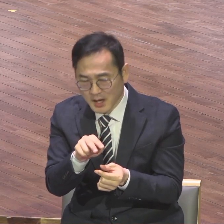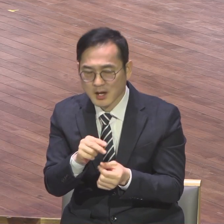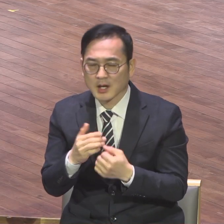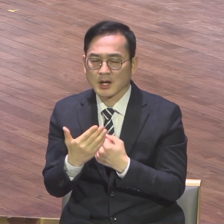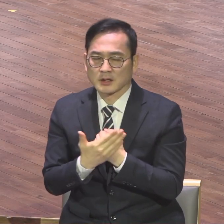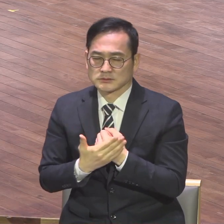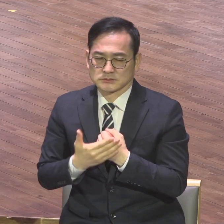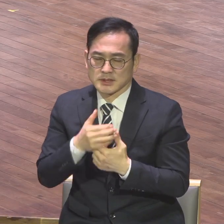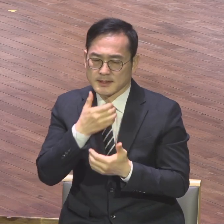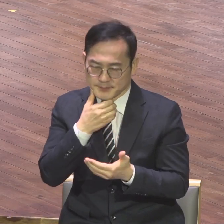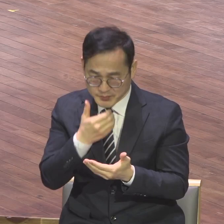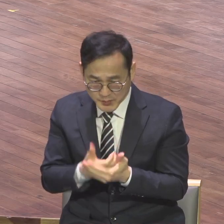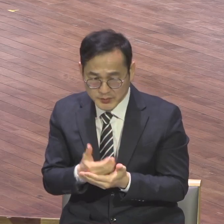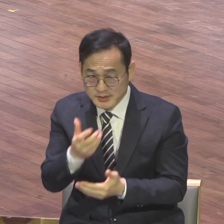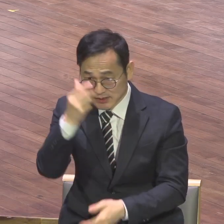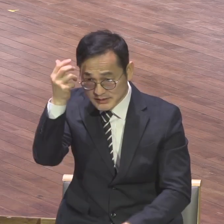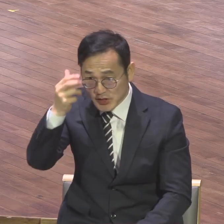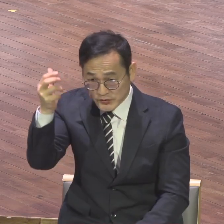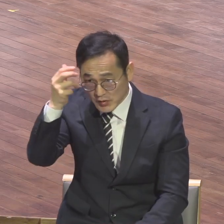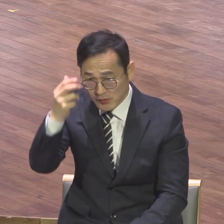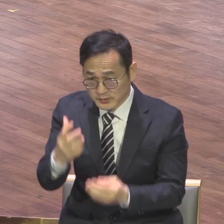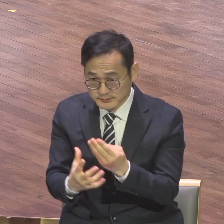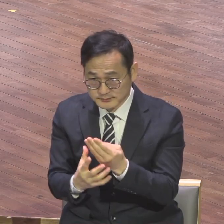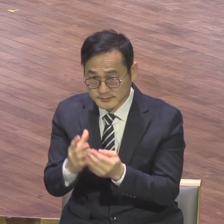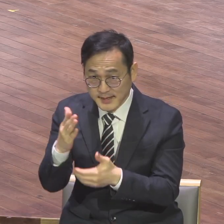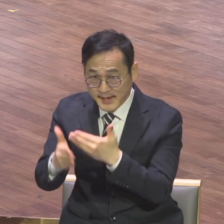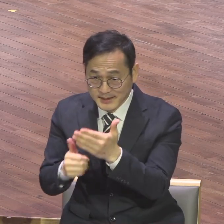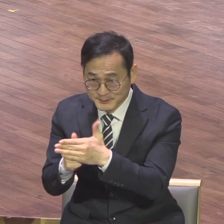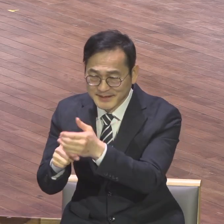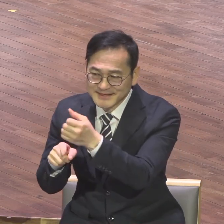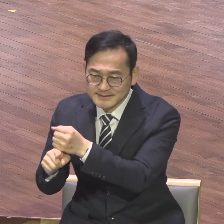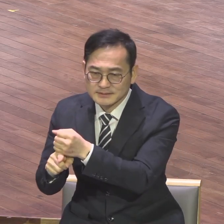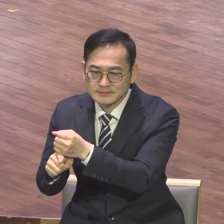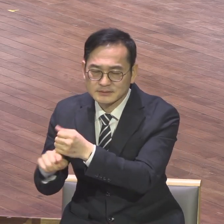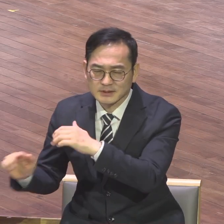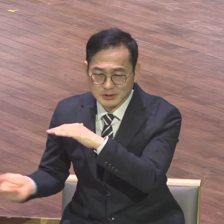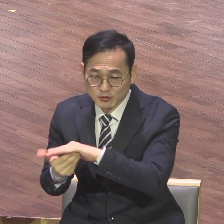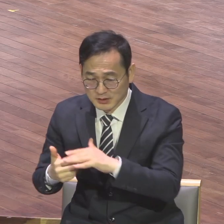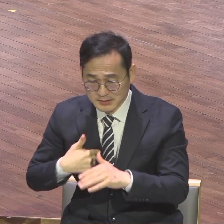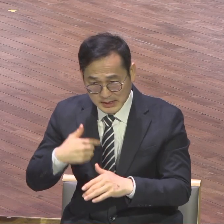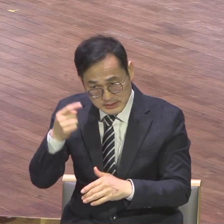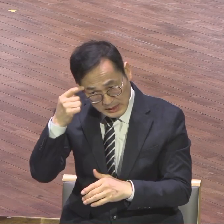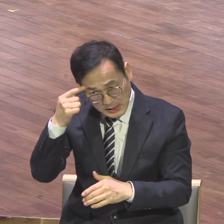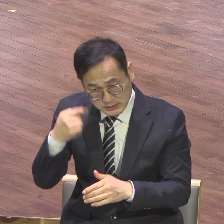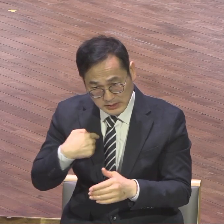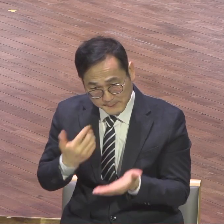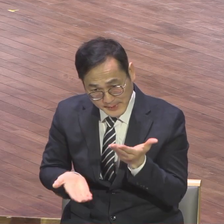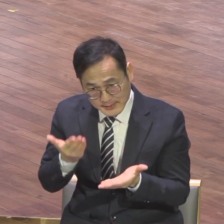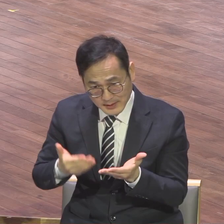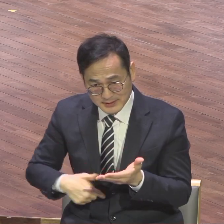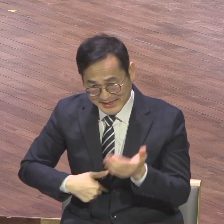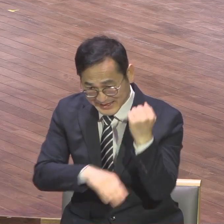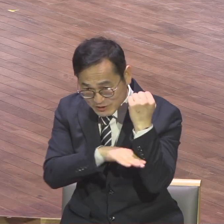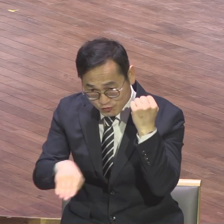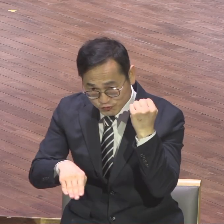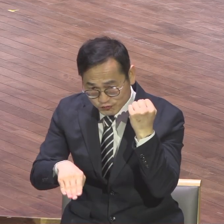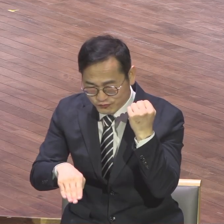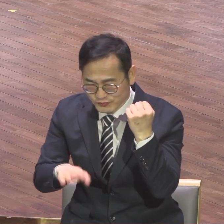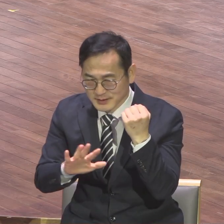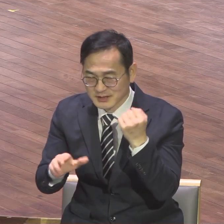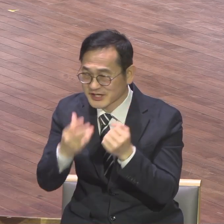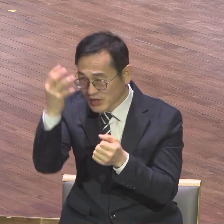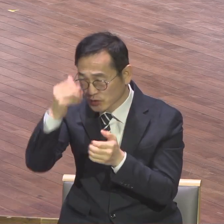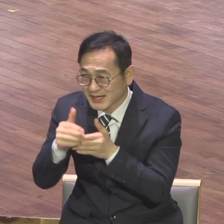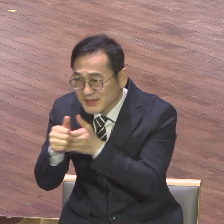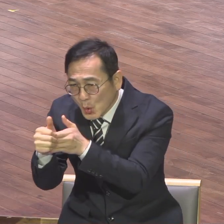들어있습니다. 성령으로 하나님 뜻 이루는 것이지 내 생각 내 판단으로 이루는 거 아니다. 성령 인도밖에